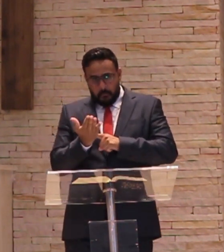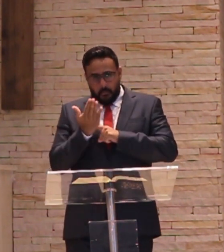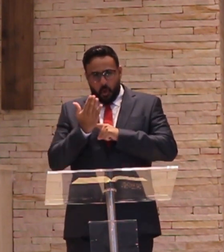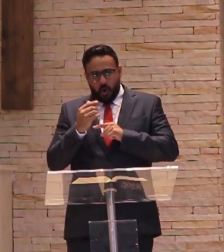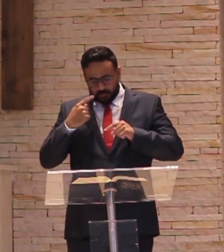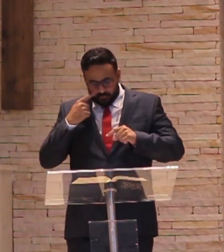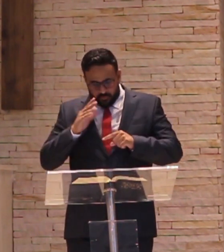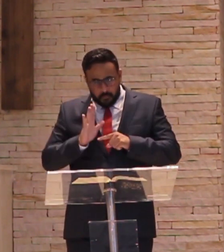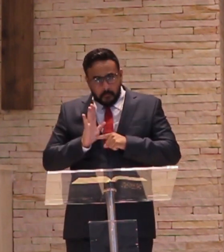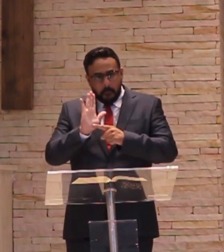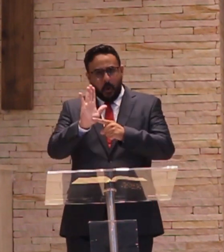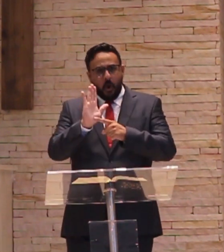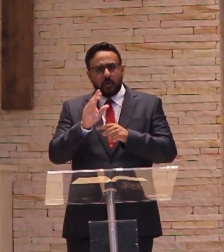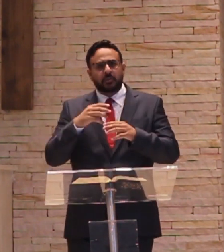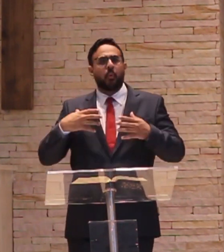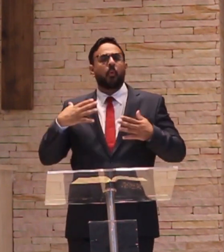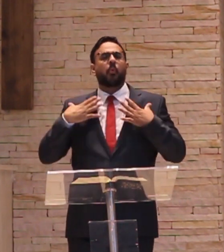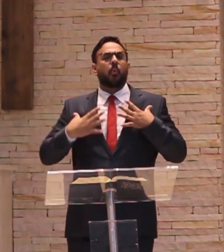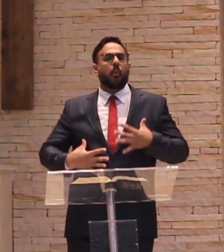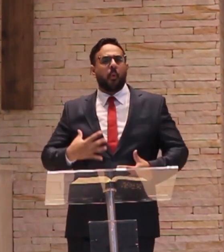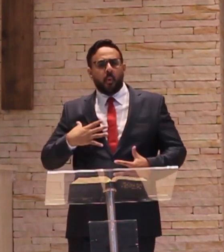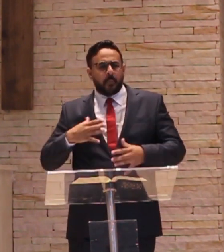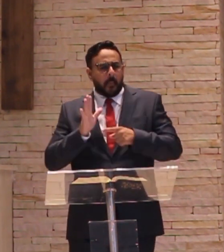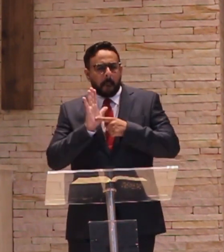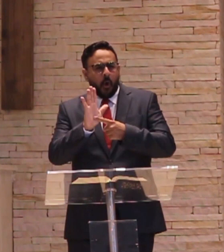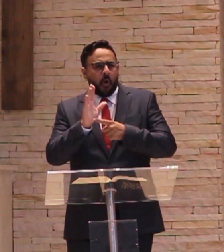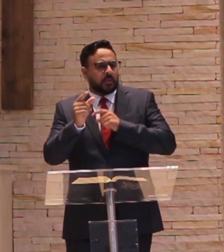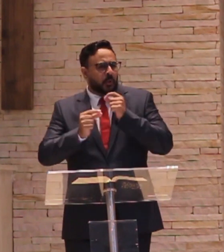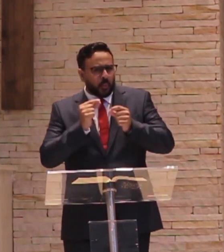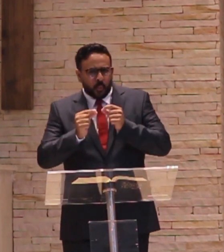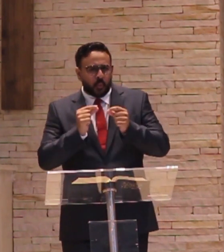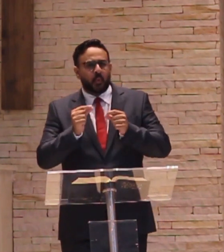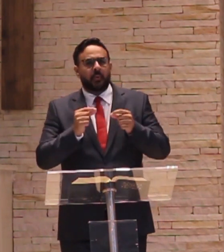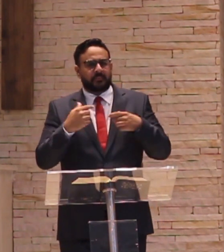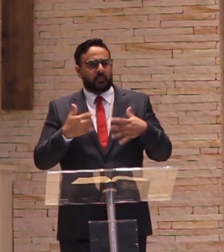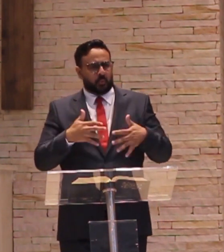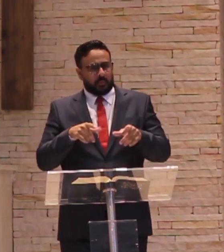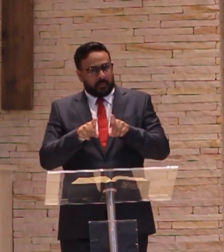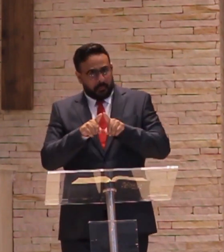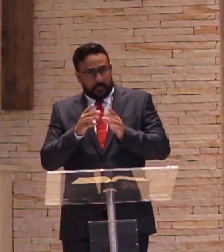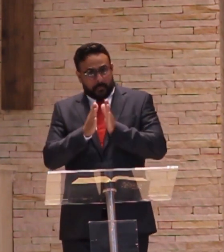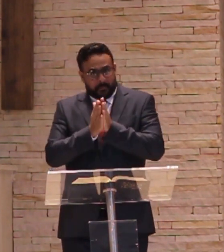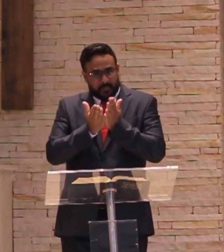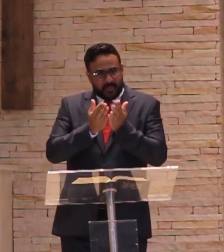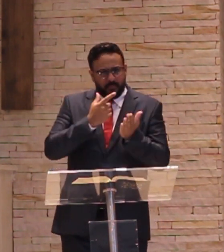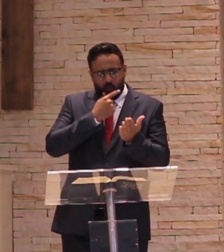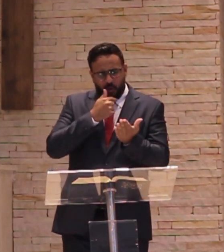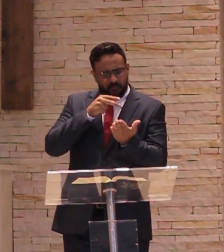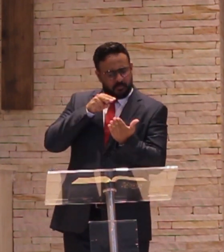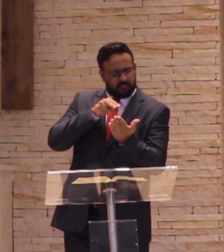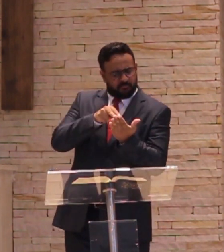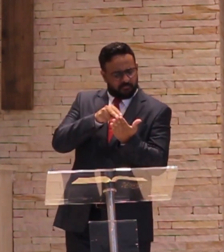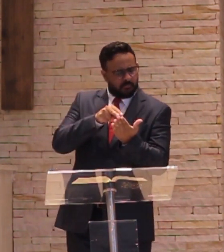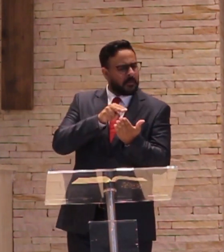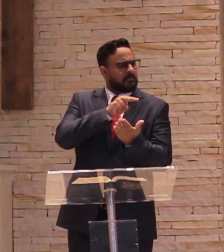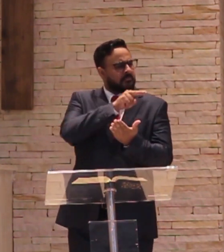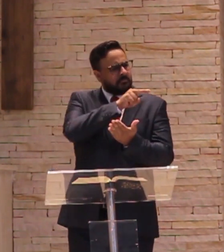para analisar como que o corpo de uma pessoa reagia nesse momento tão cruel de